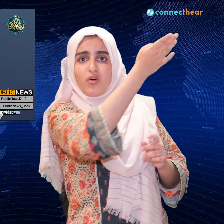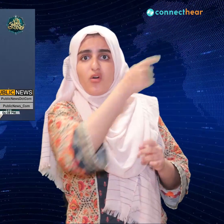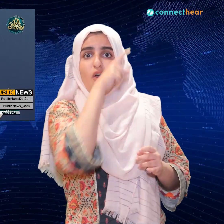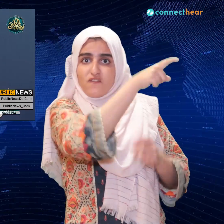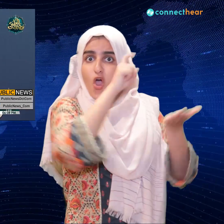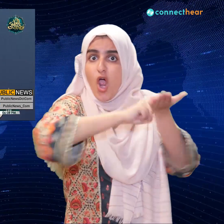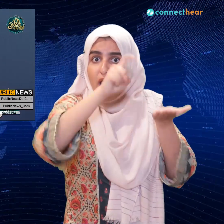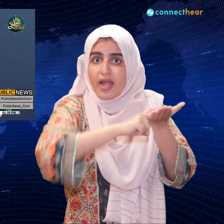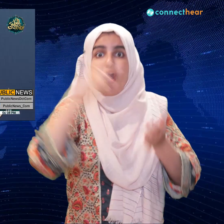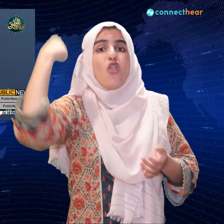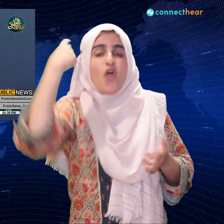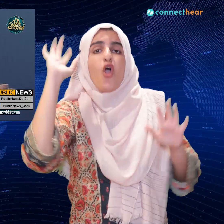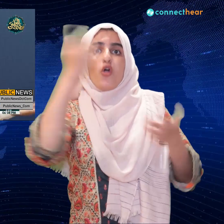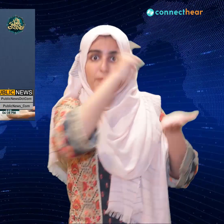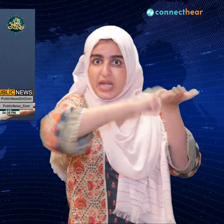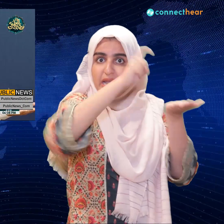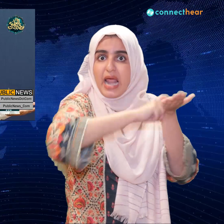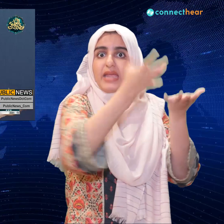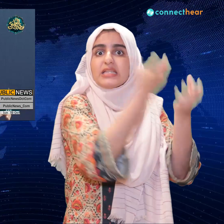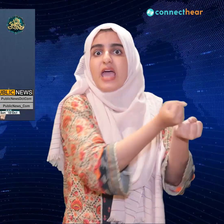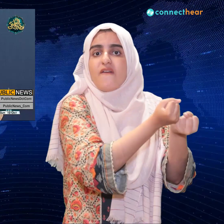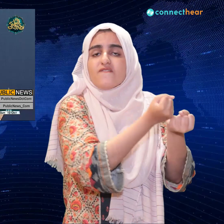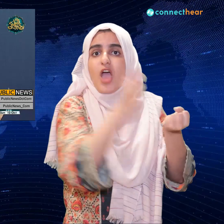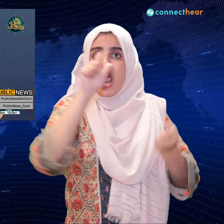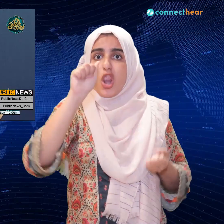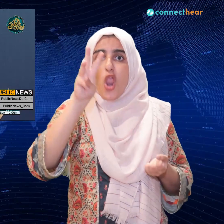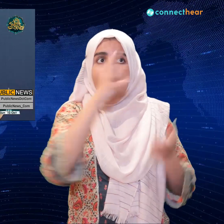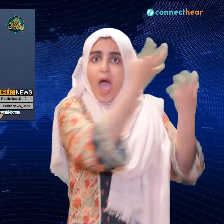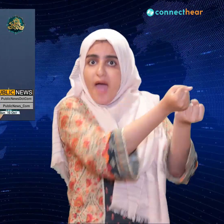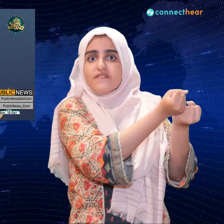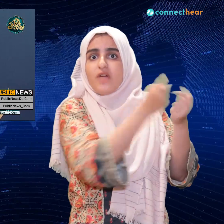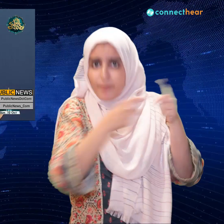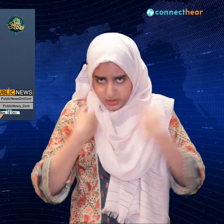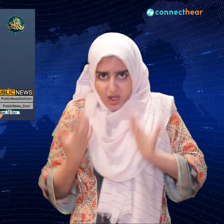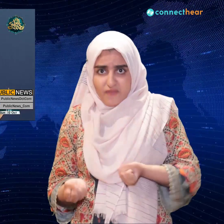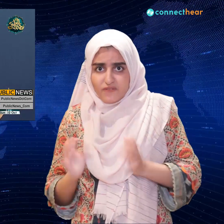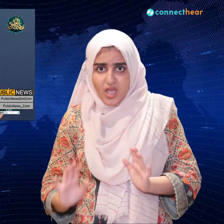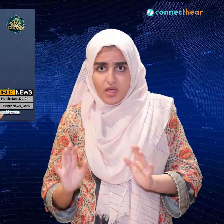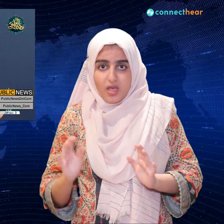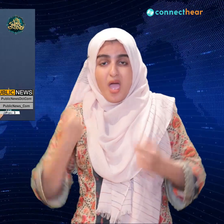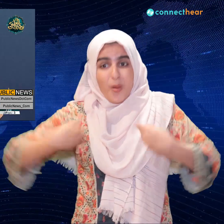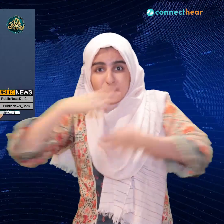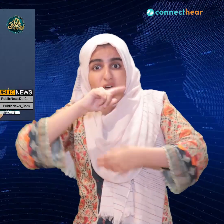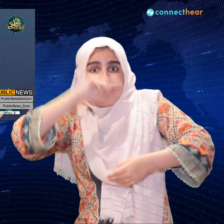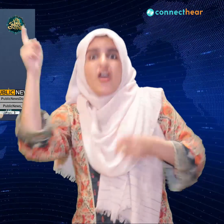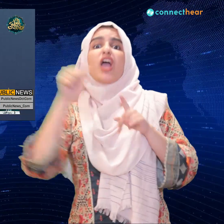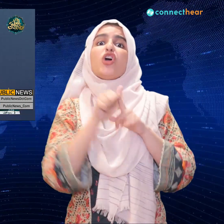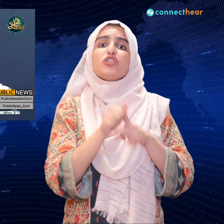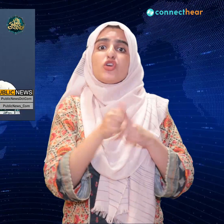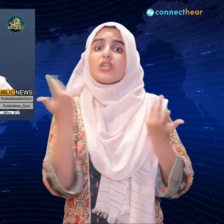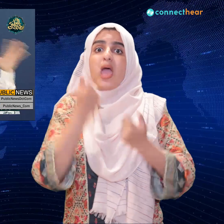سارے ملازموں کے پاس. کیا ہم کرتے ہیں؟ اور وہ آپ کو اتنا فخر ہونا چاہیے